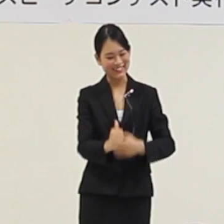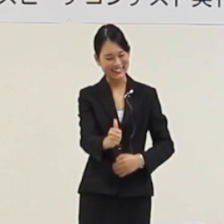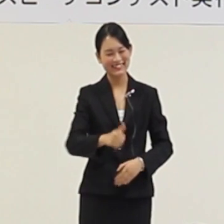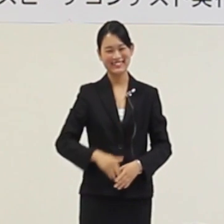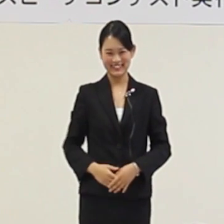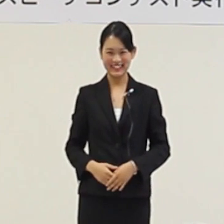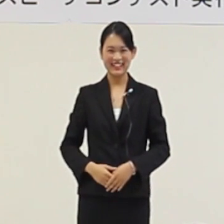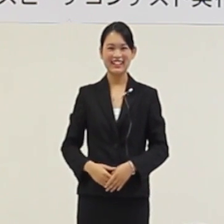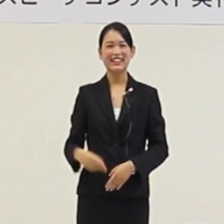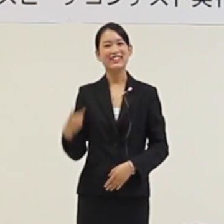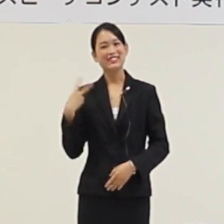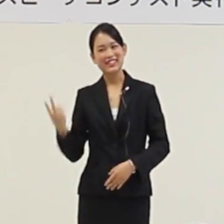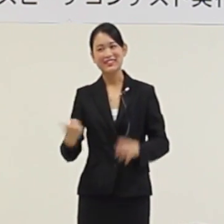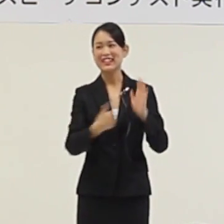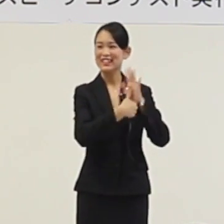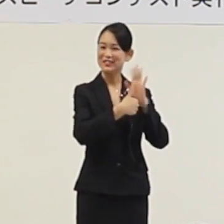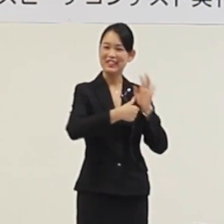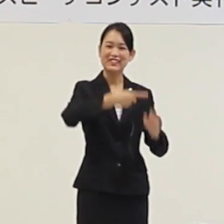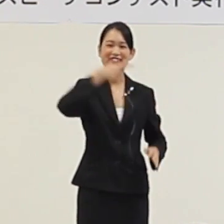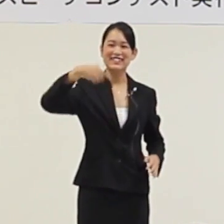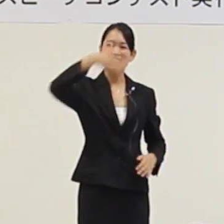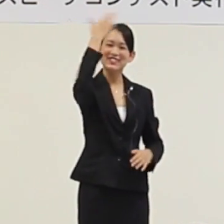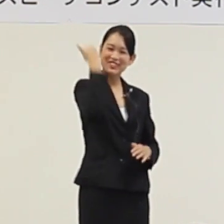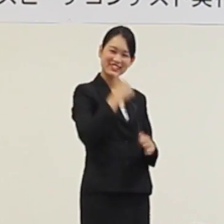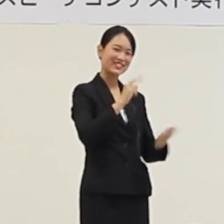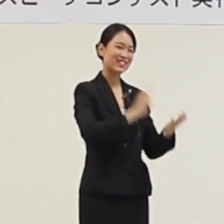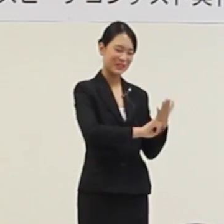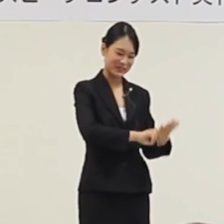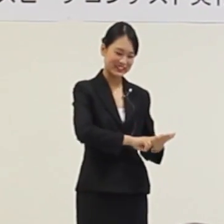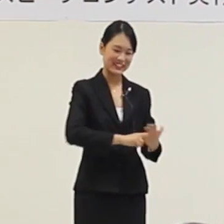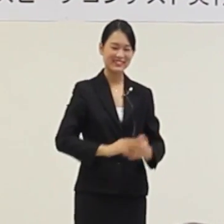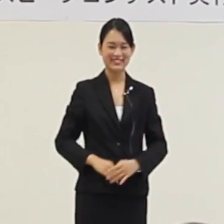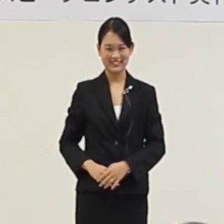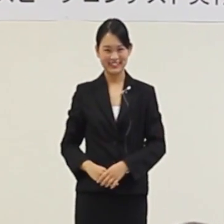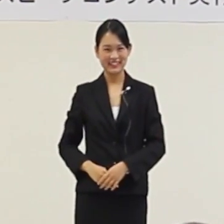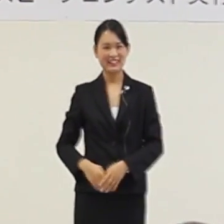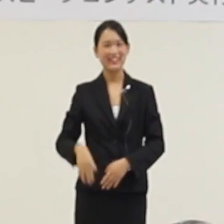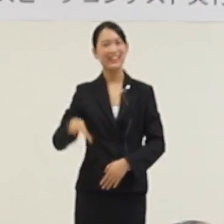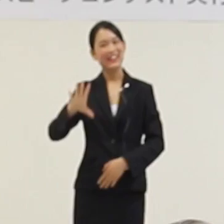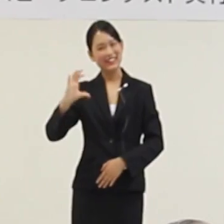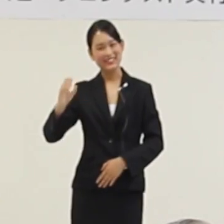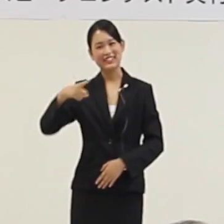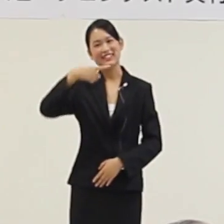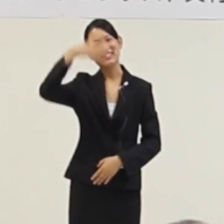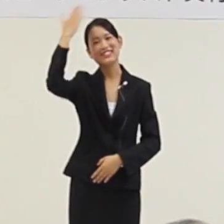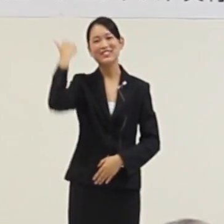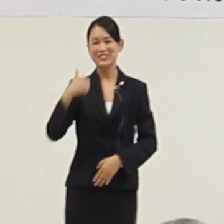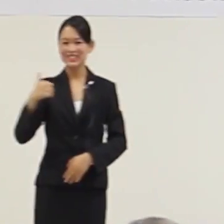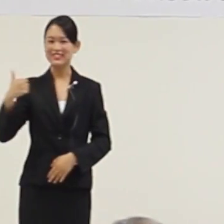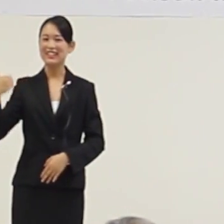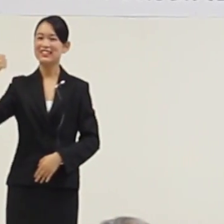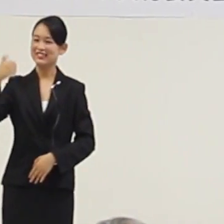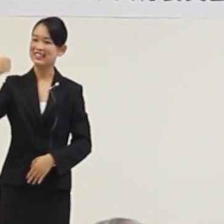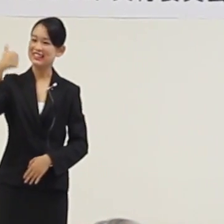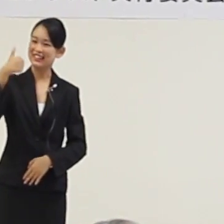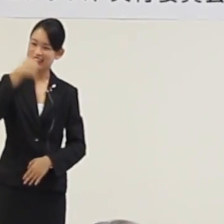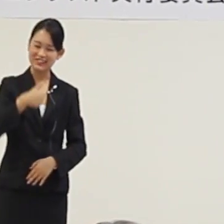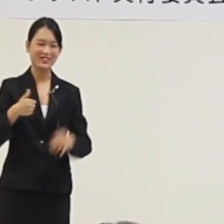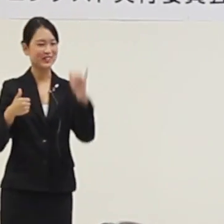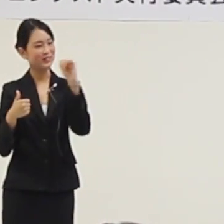です。二人は名前を一寸法師と決めました。ある日、一寸法師はおじいさんとおばあ